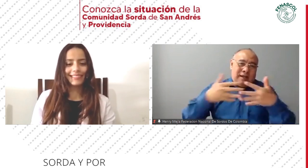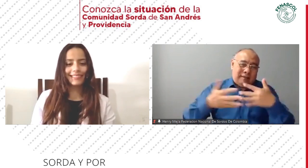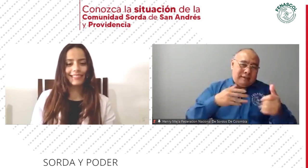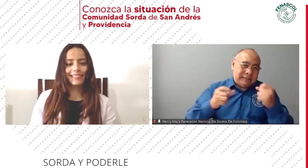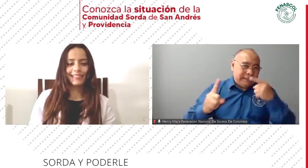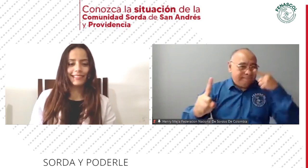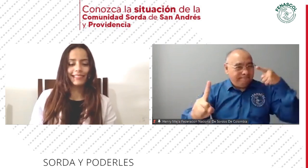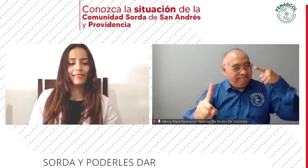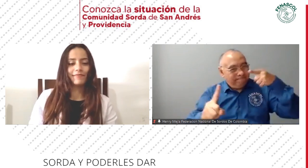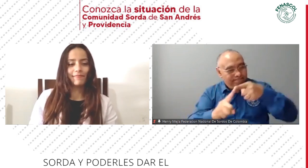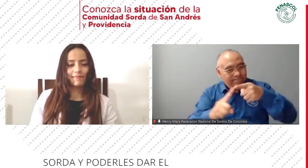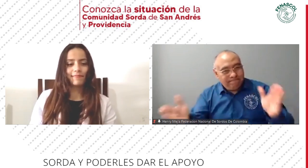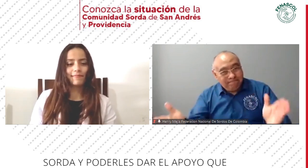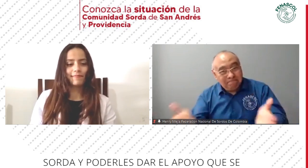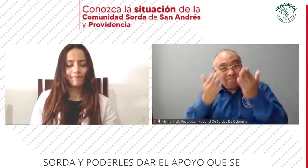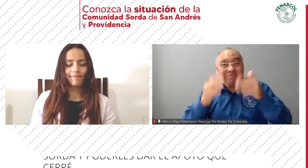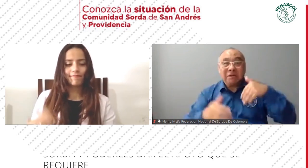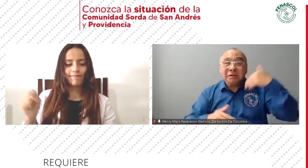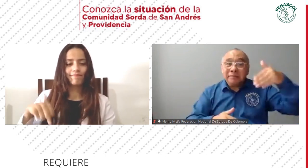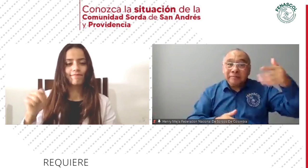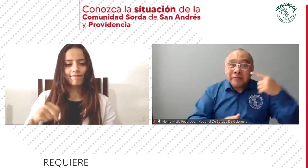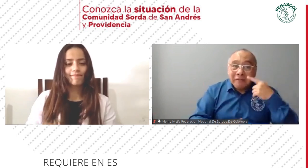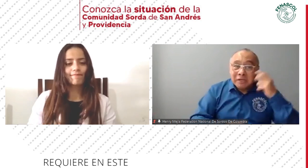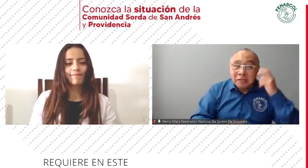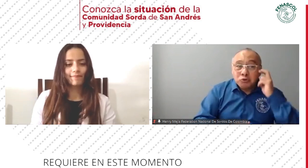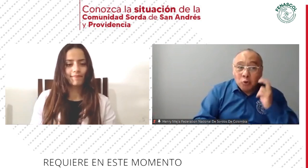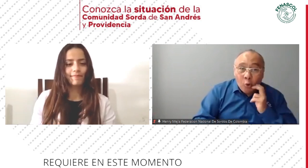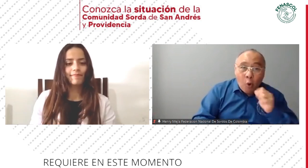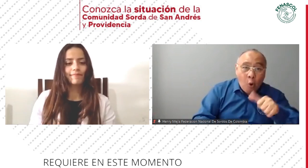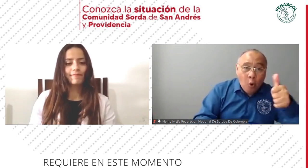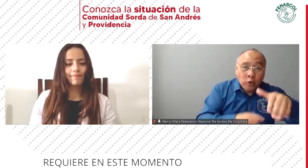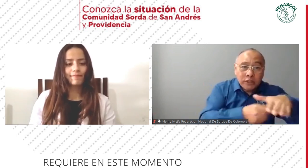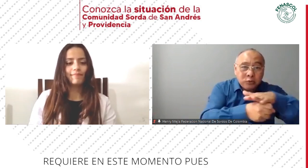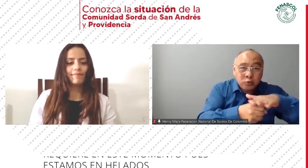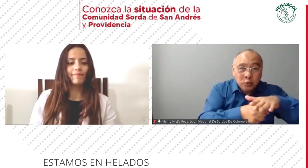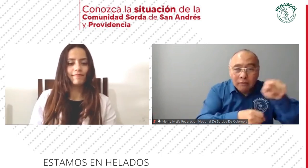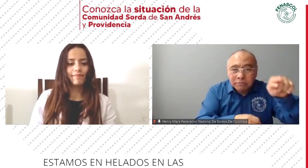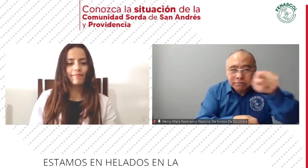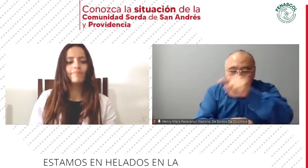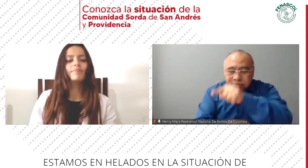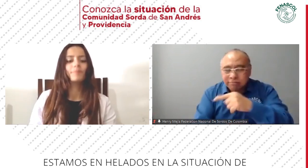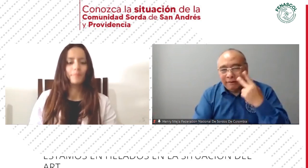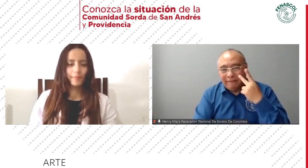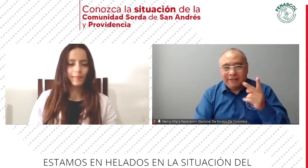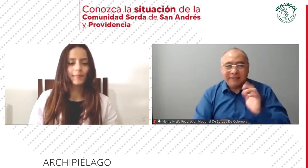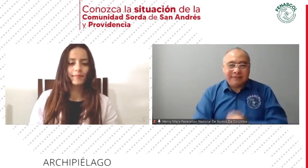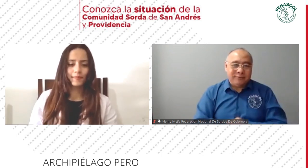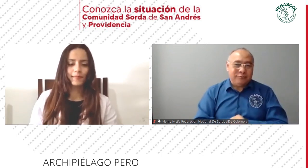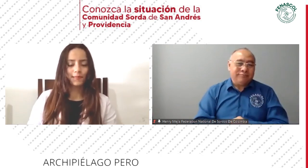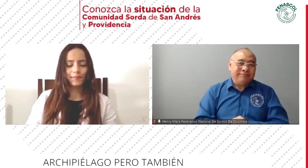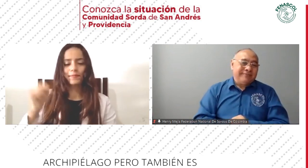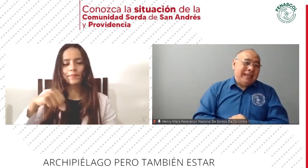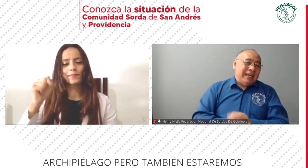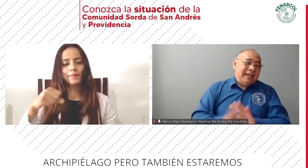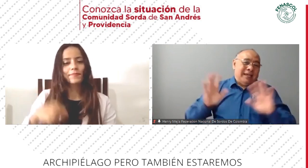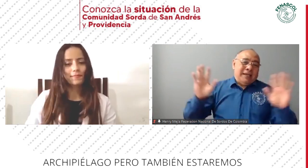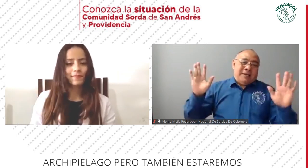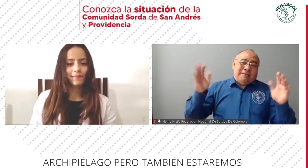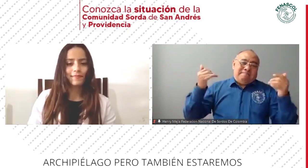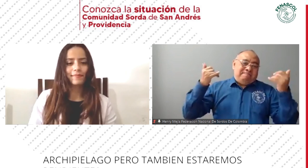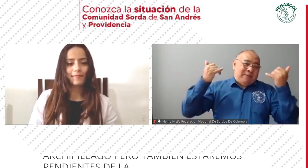y poderles dar el apoyo que se requiere en este momento pues estamos centrados en la situación del archipiélago pero también estaremos